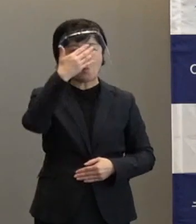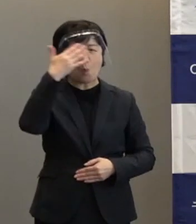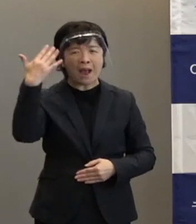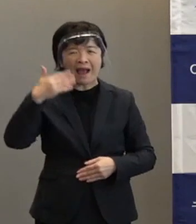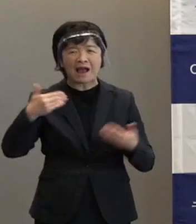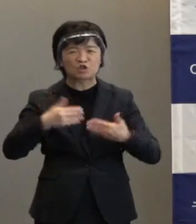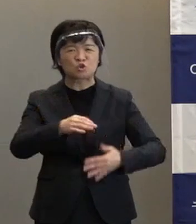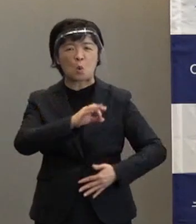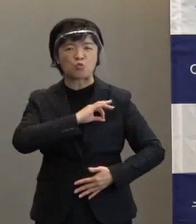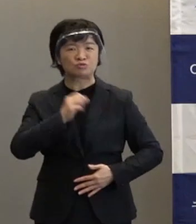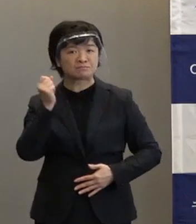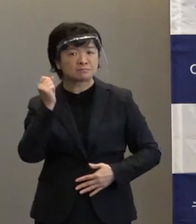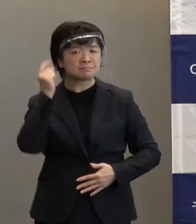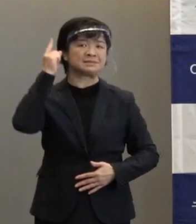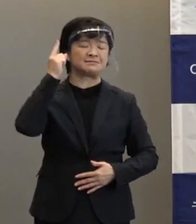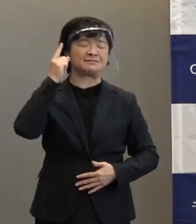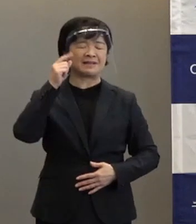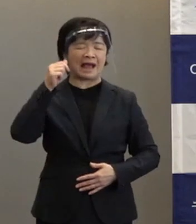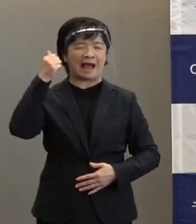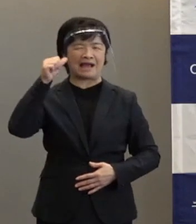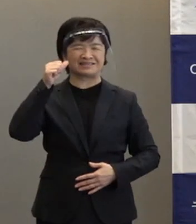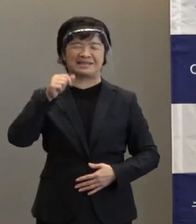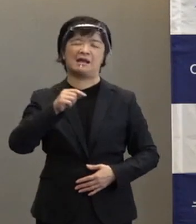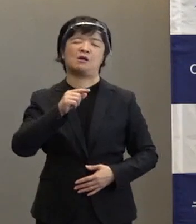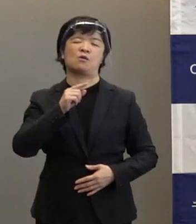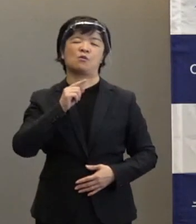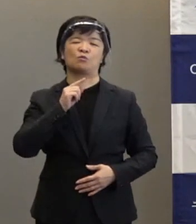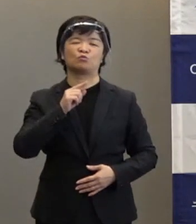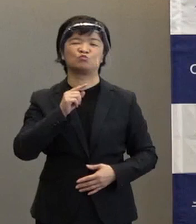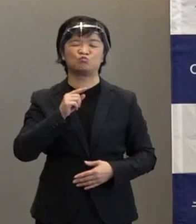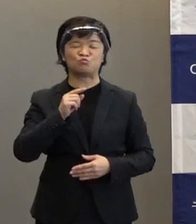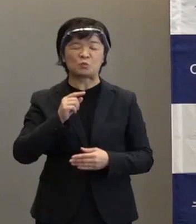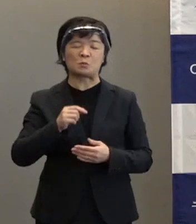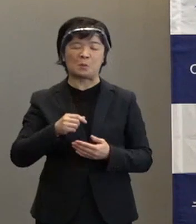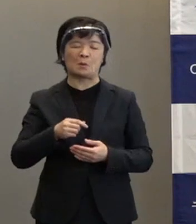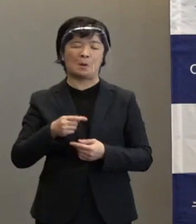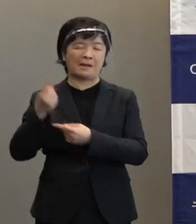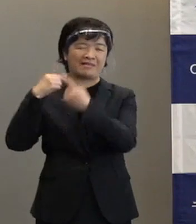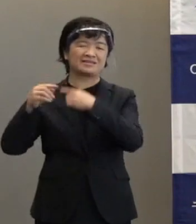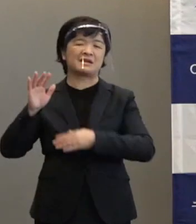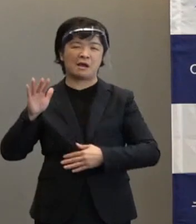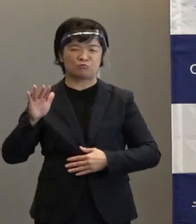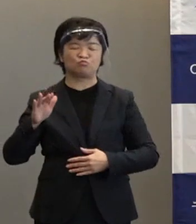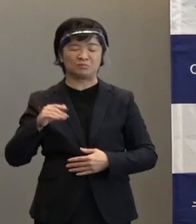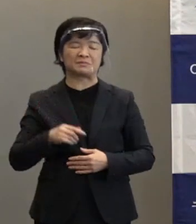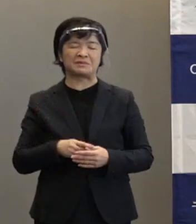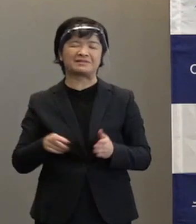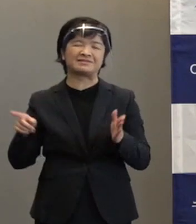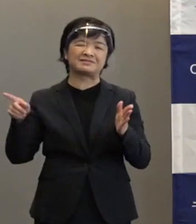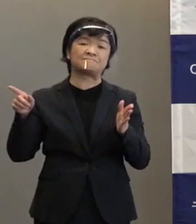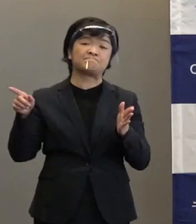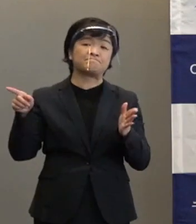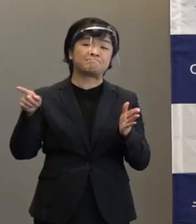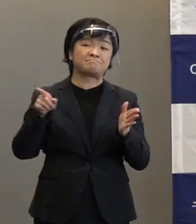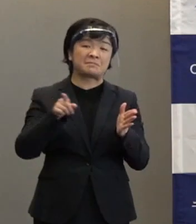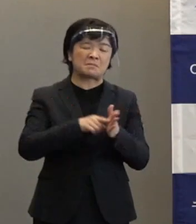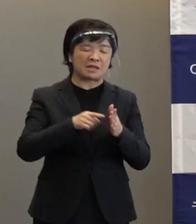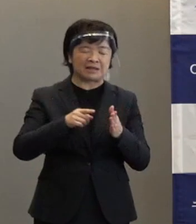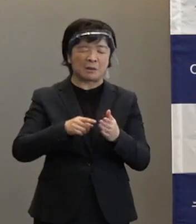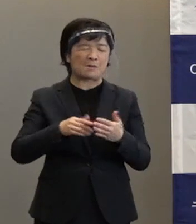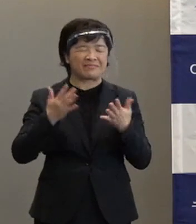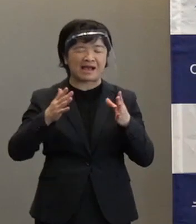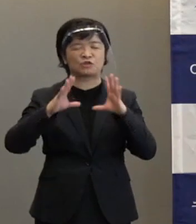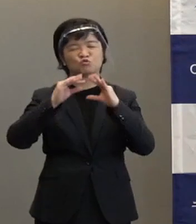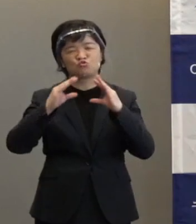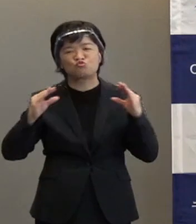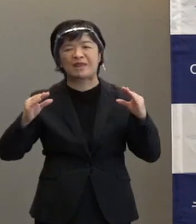デアということなので、はい、どう評価されているかということであったり、はい、従来の発想にとらわれない提案など、はい、今後の若手職員の活